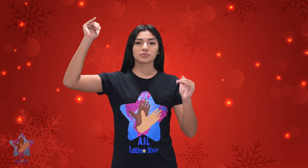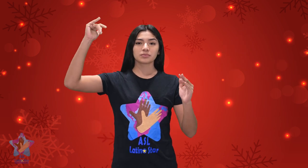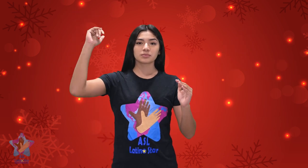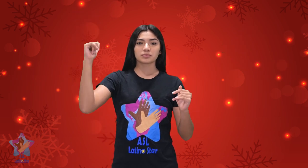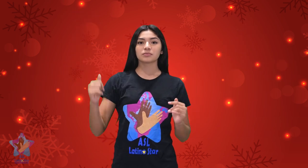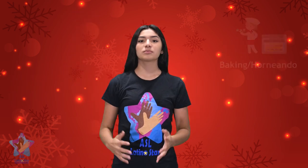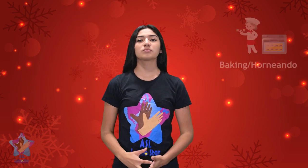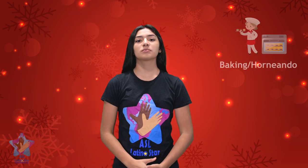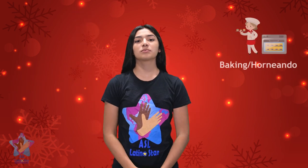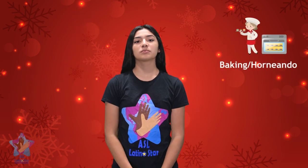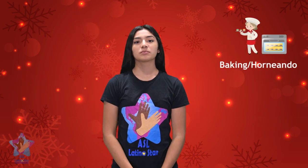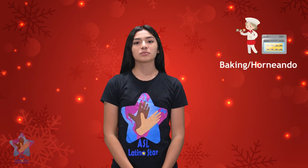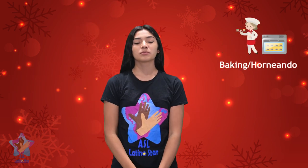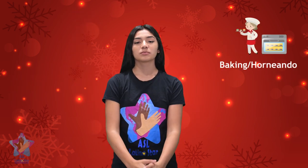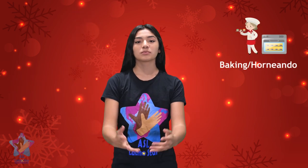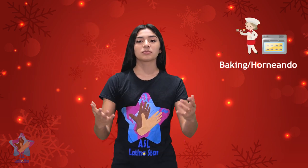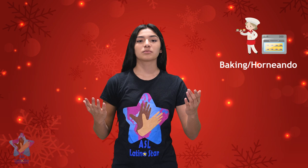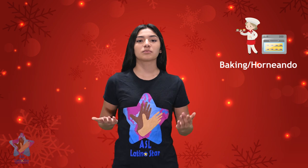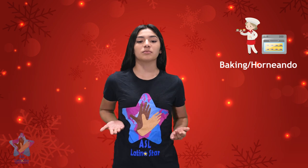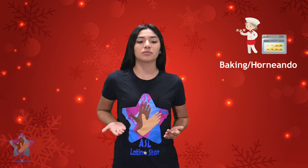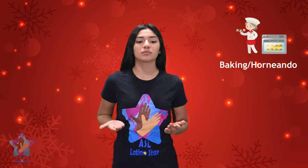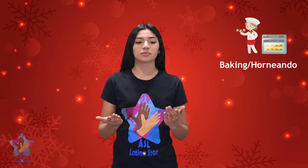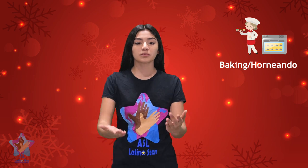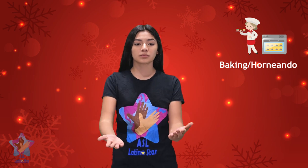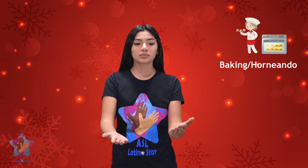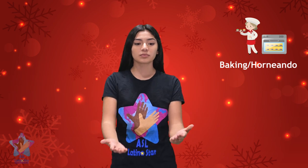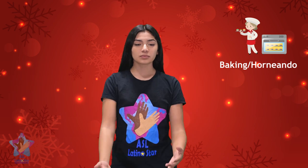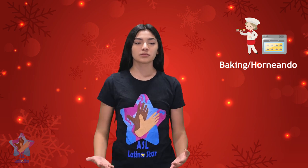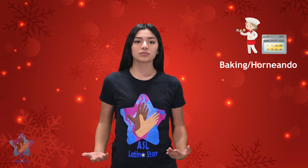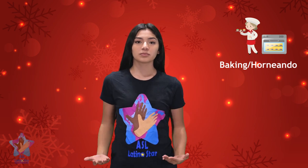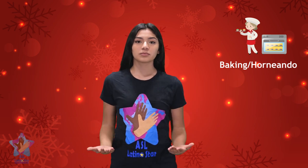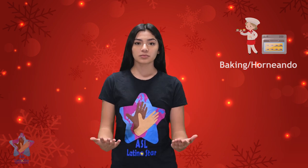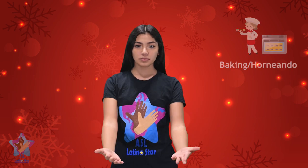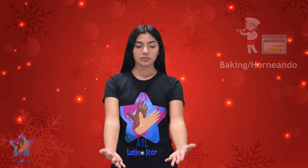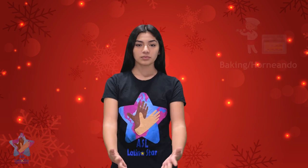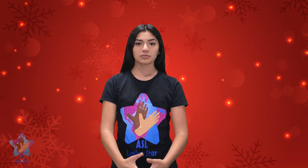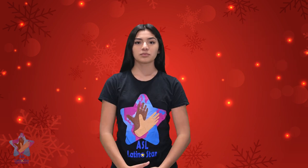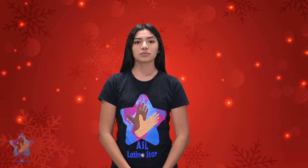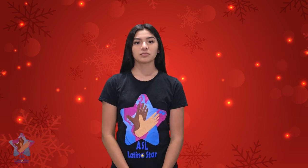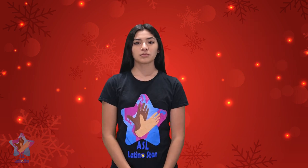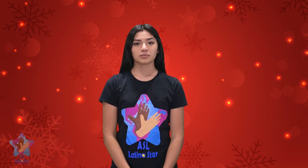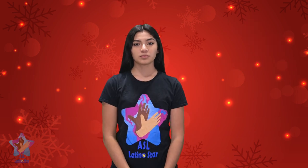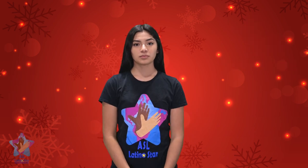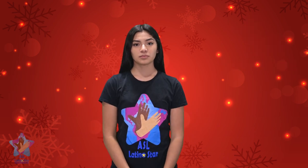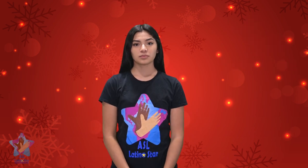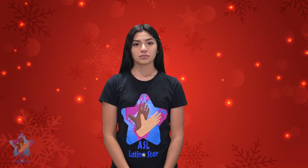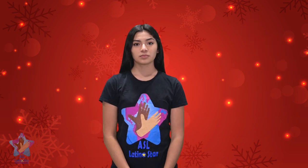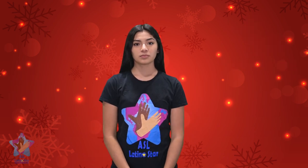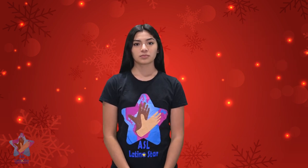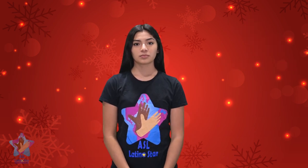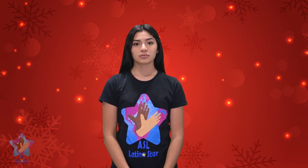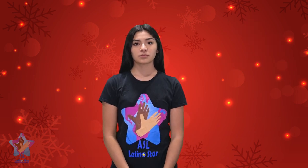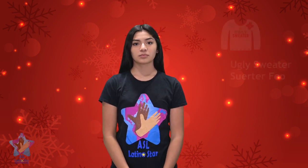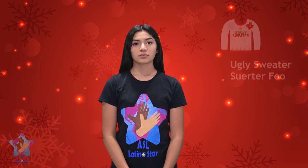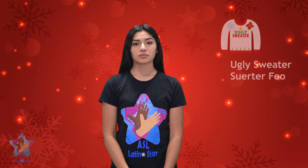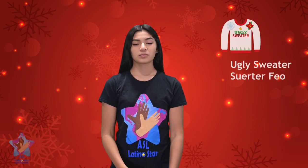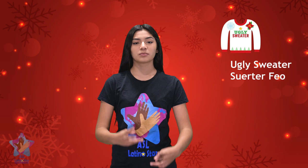Baking. Hornear. Hornear. Ugly sweater. Sweater